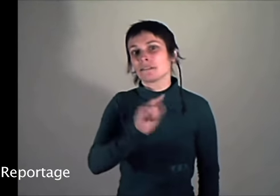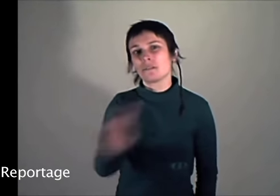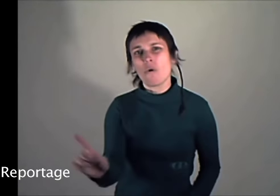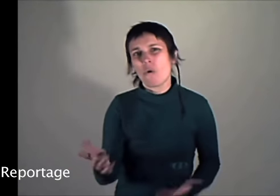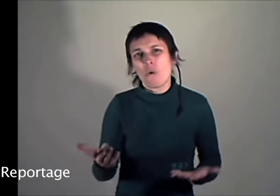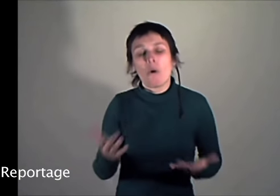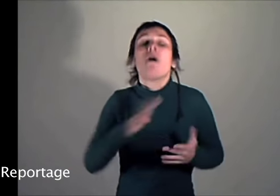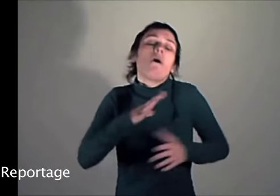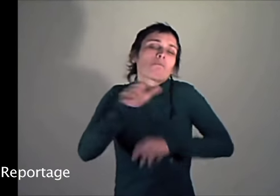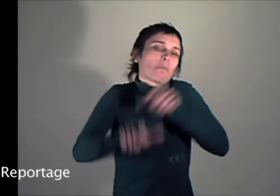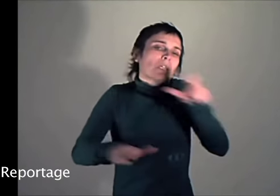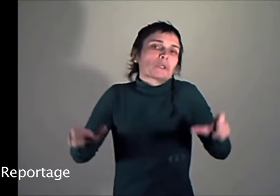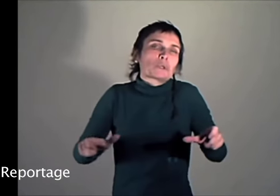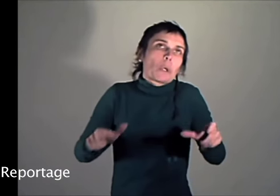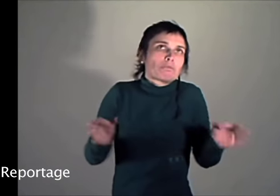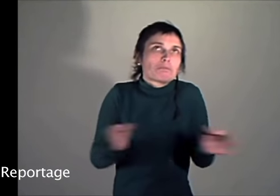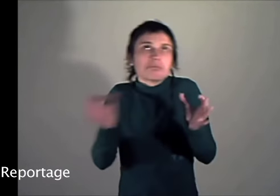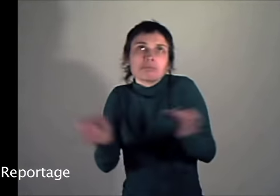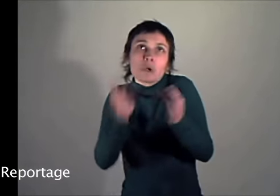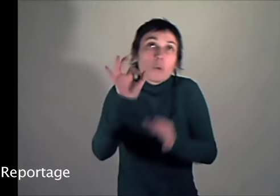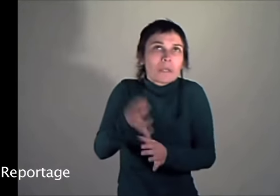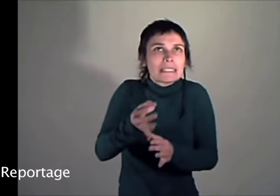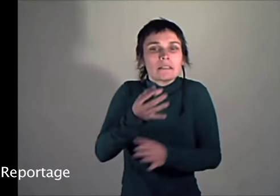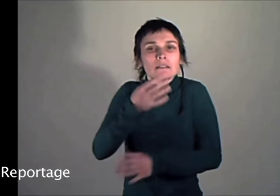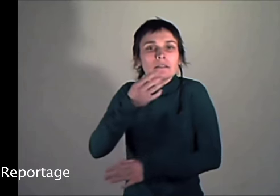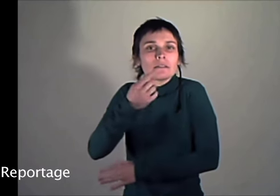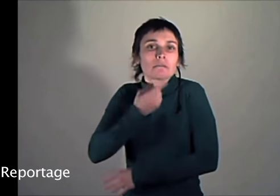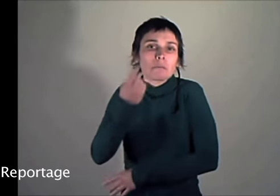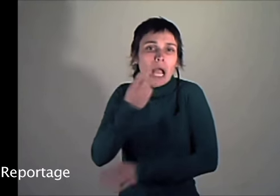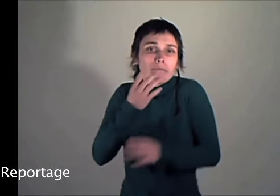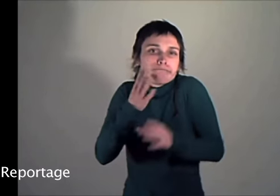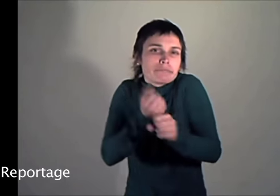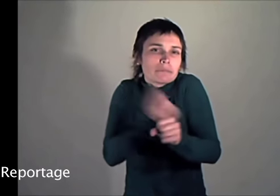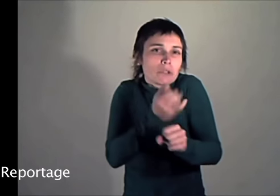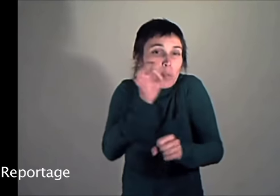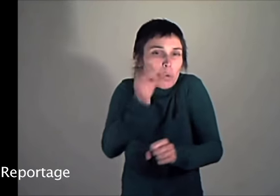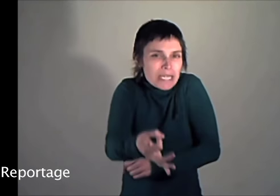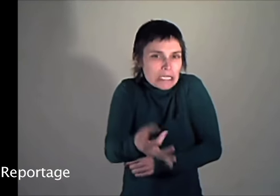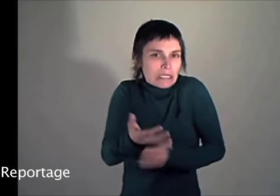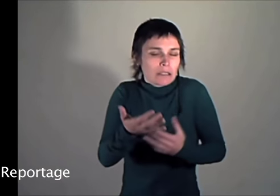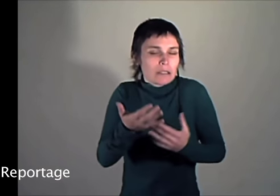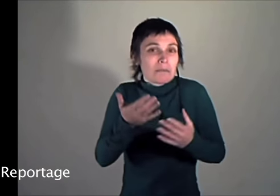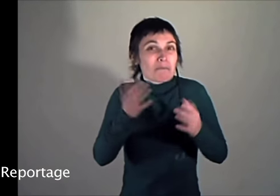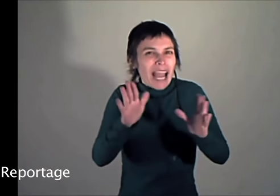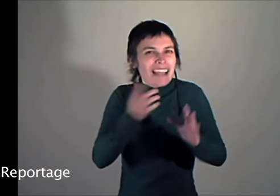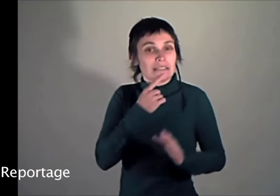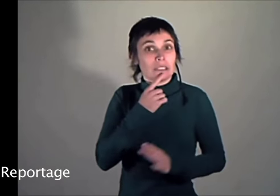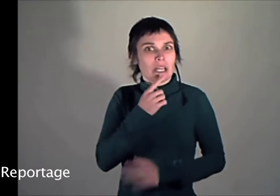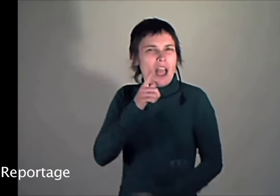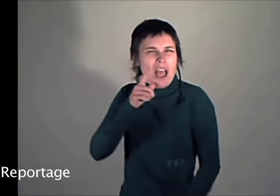Ça veut dire que le résultat n'est pas terrible. Il y a des sourds qui arrivent pas si mal à